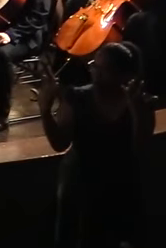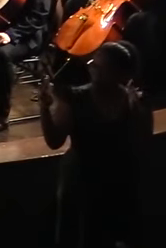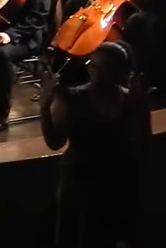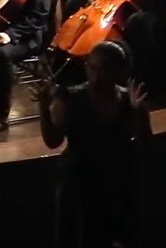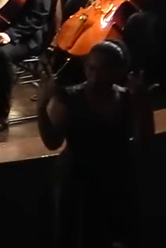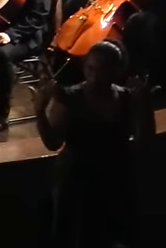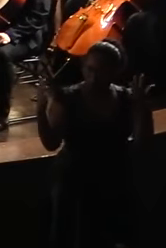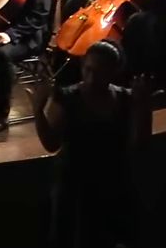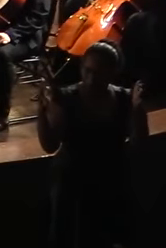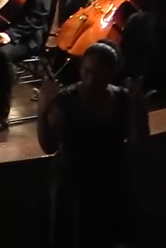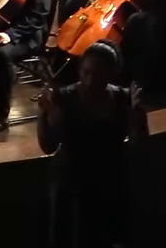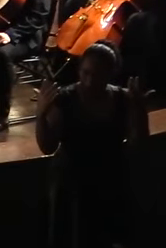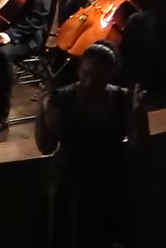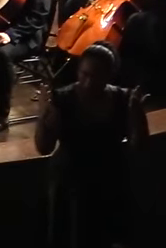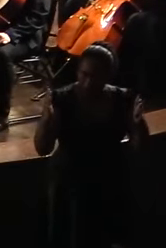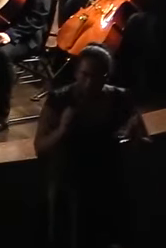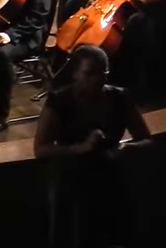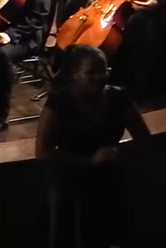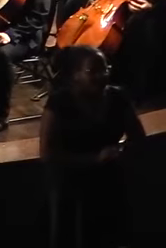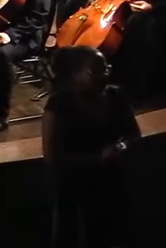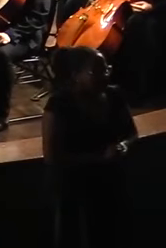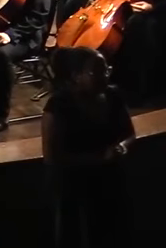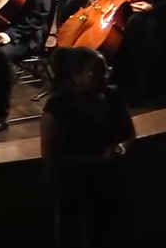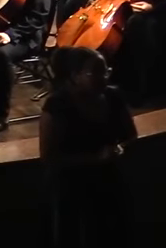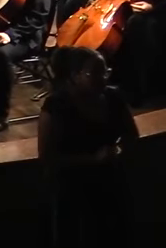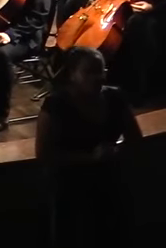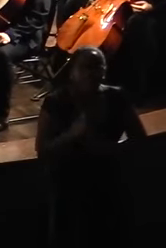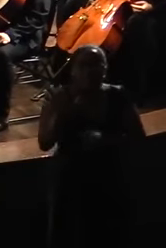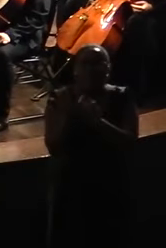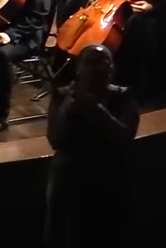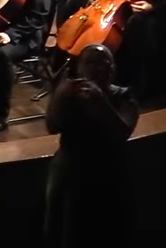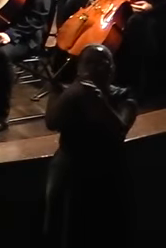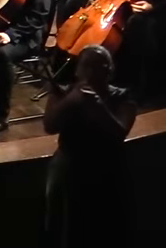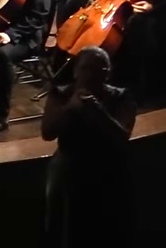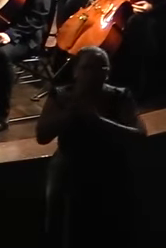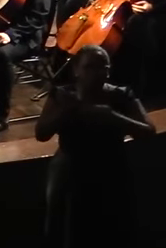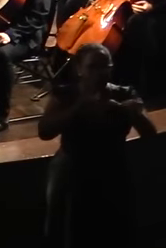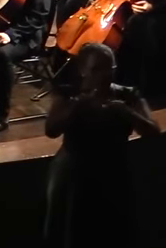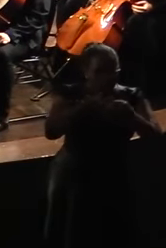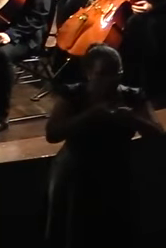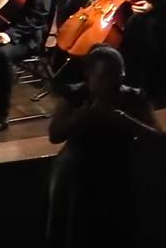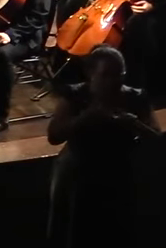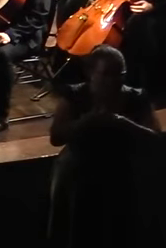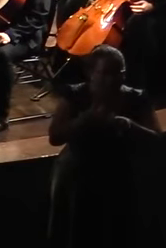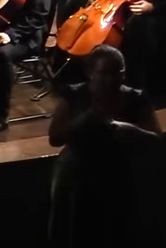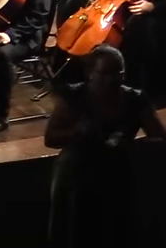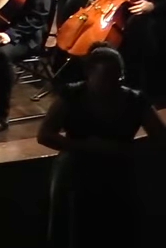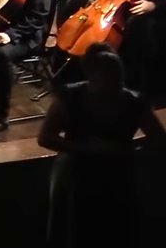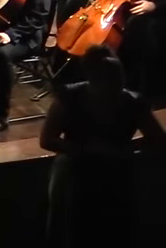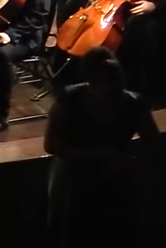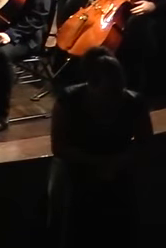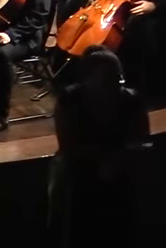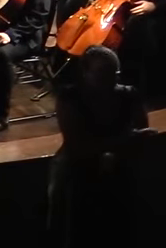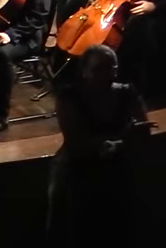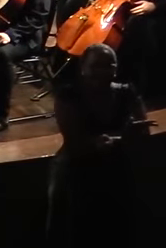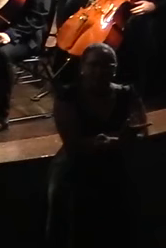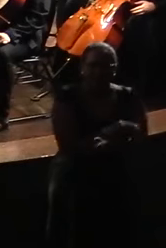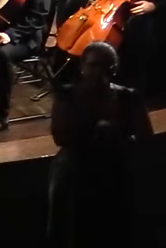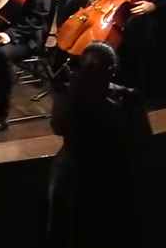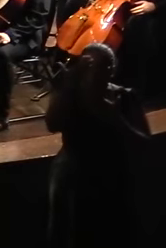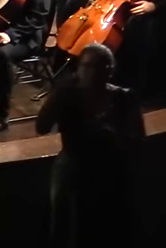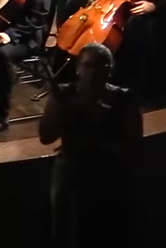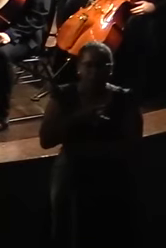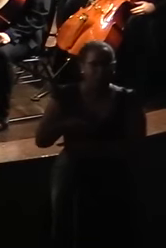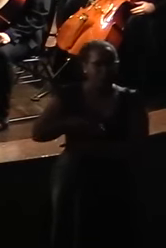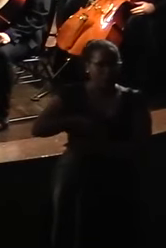Sabe, você não está vendo ele aqui, porque ele está escondidinho, mas o trabalho dele ressoa, sabe? Eu queria agradecer ao professor